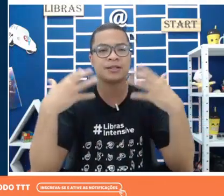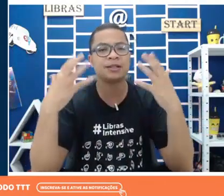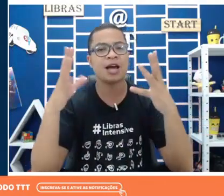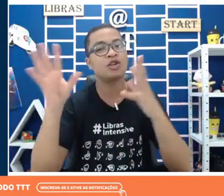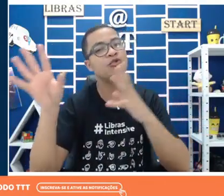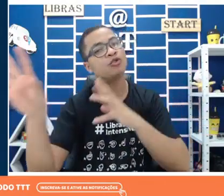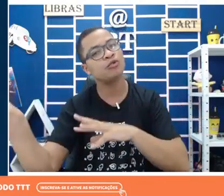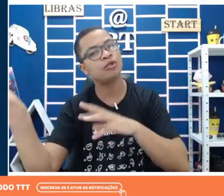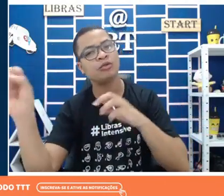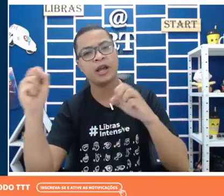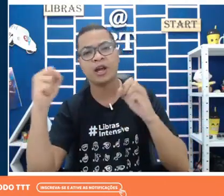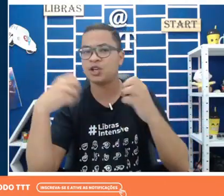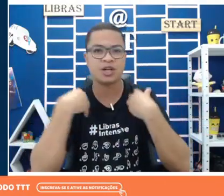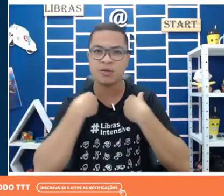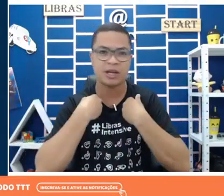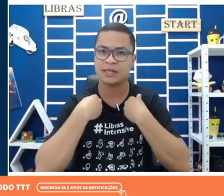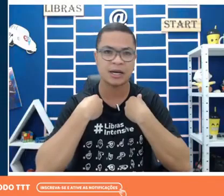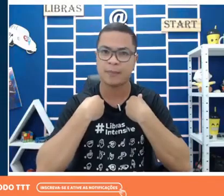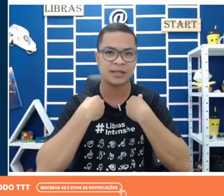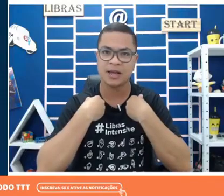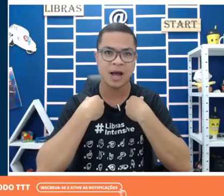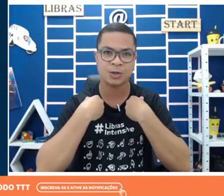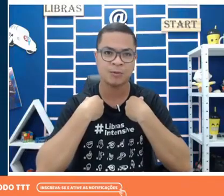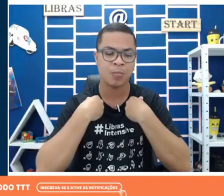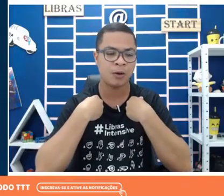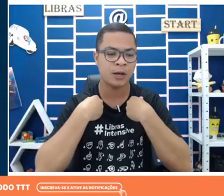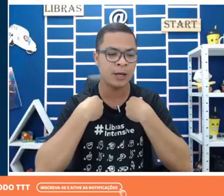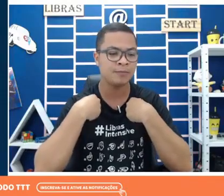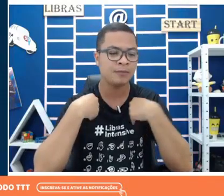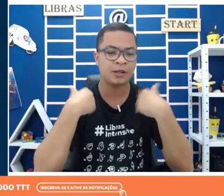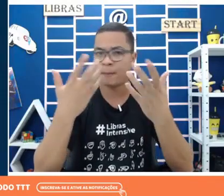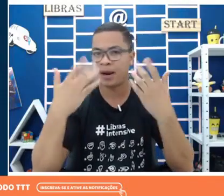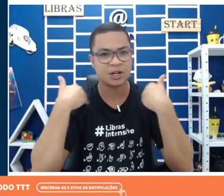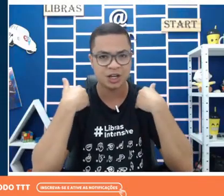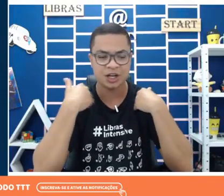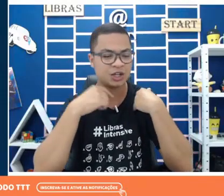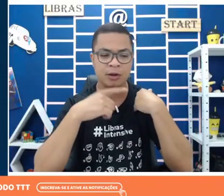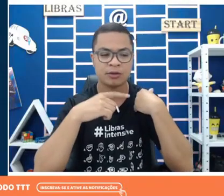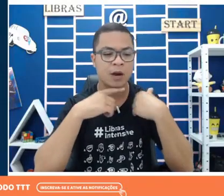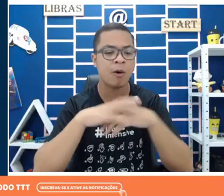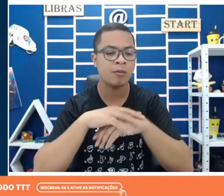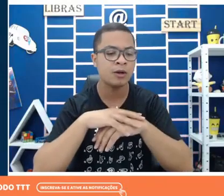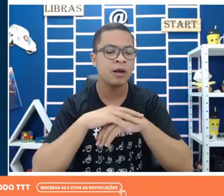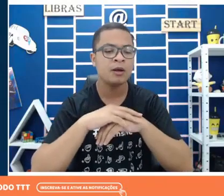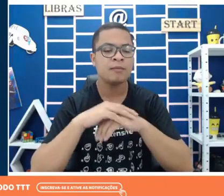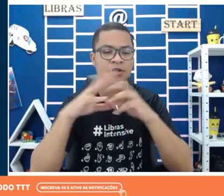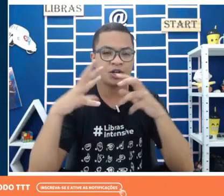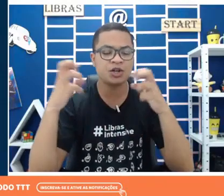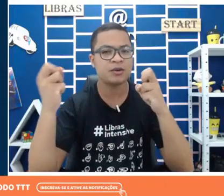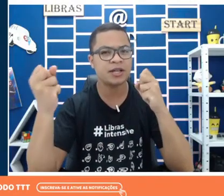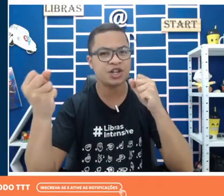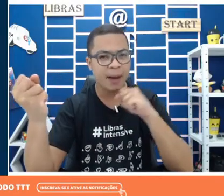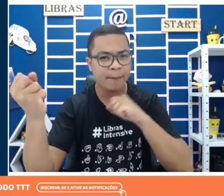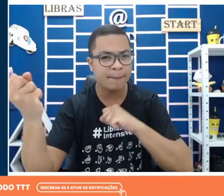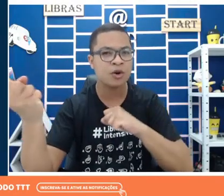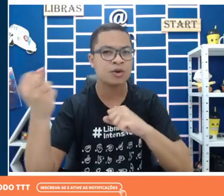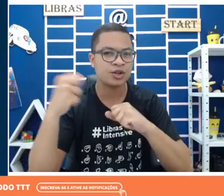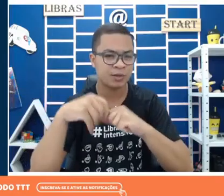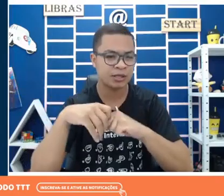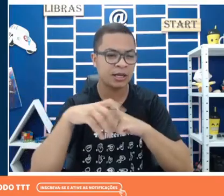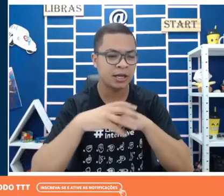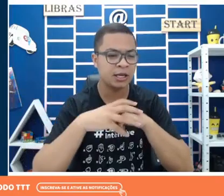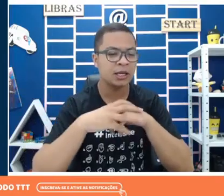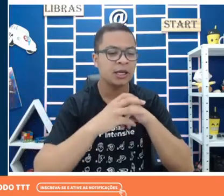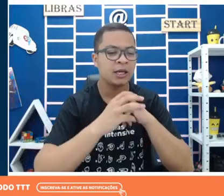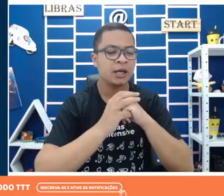uma capacidade que o surdo tem, a gente não tem essa capacidade, ok? Então, pra gente, não tem como. Mas a gente consegue chegar